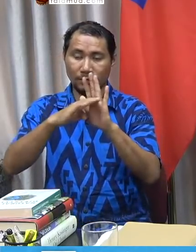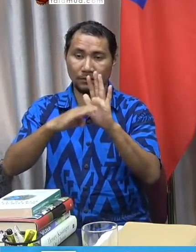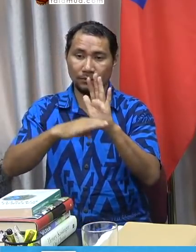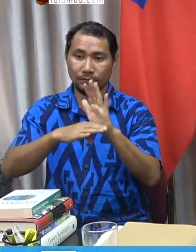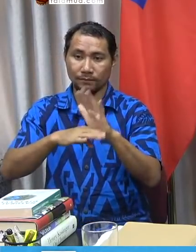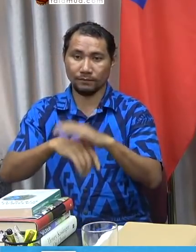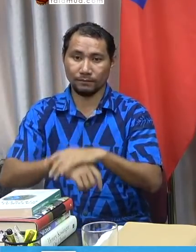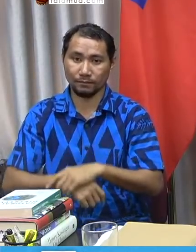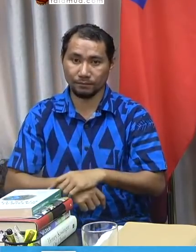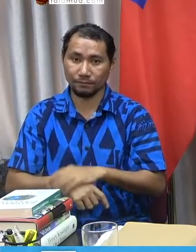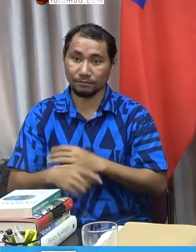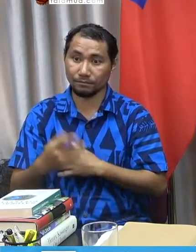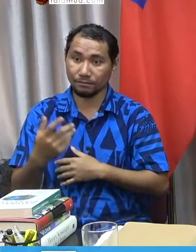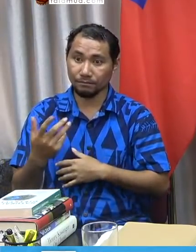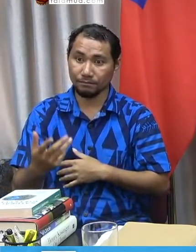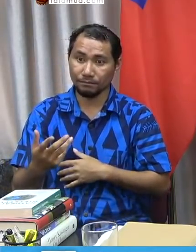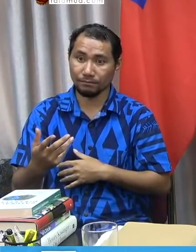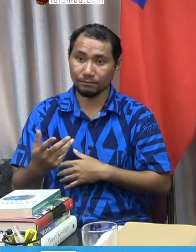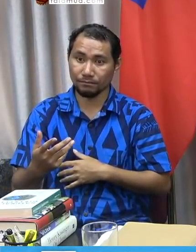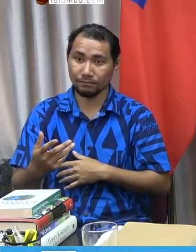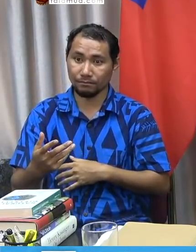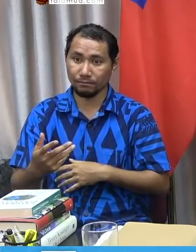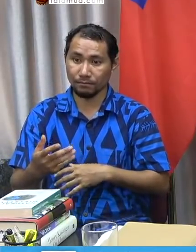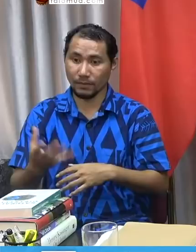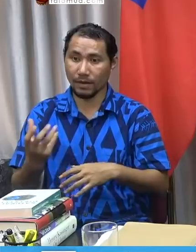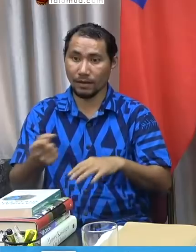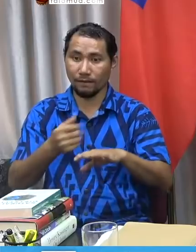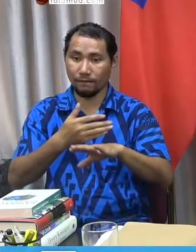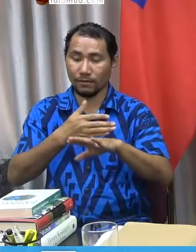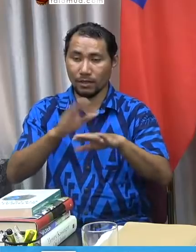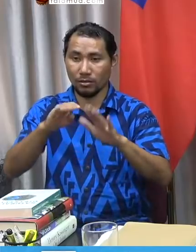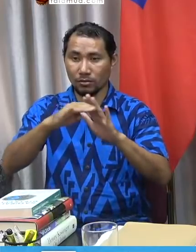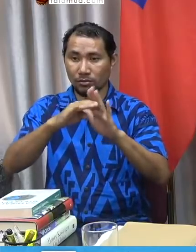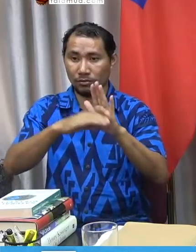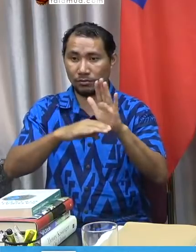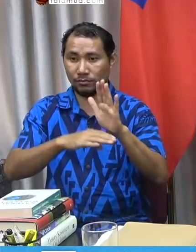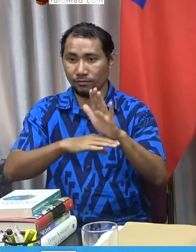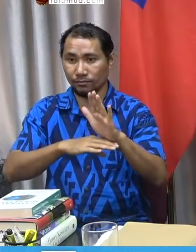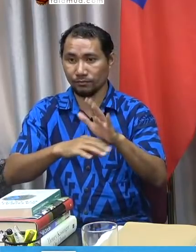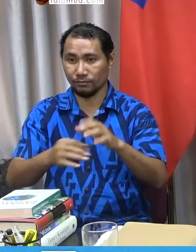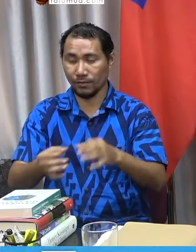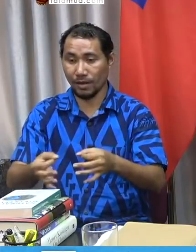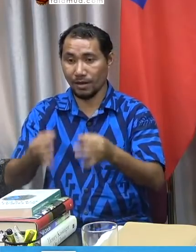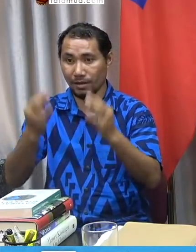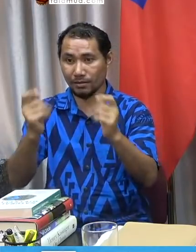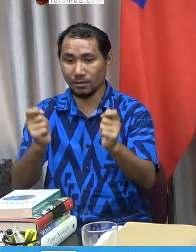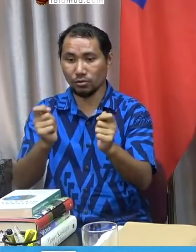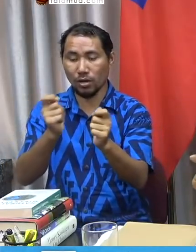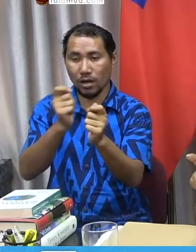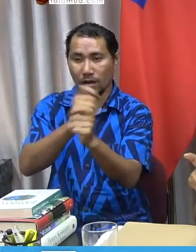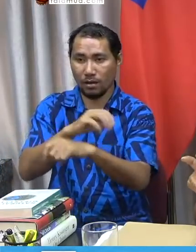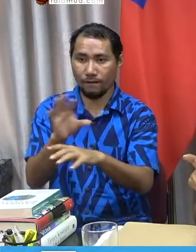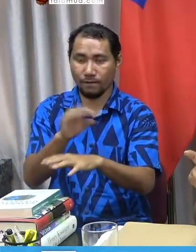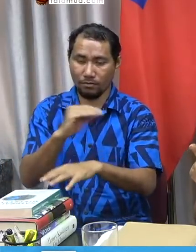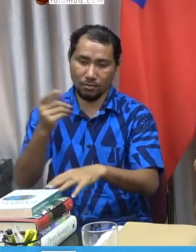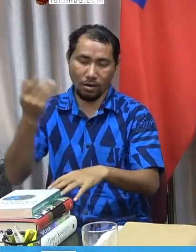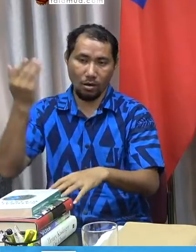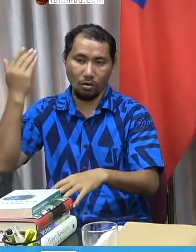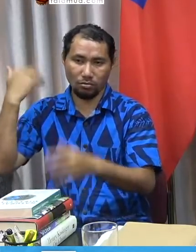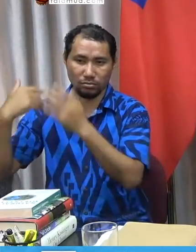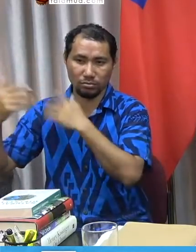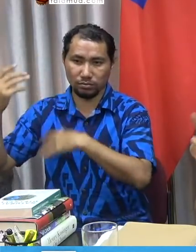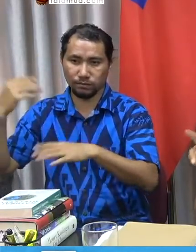E mawhai, ai le tūla whono fō. Ai le se transition mai le tūla whono tuai. I le tūla whono fō.